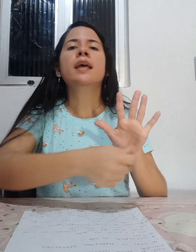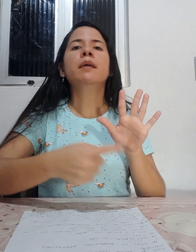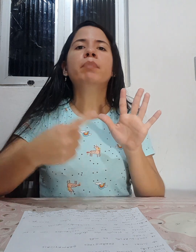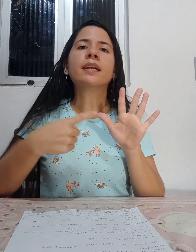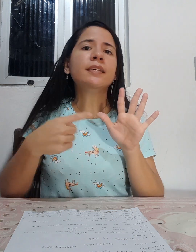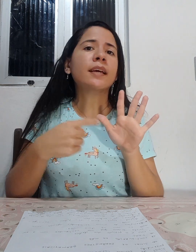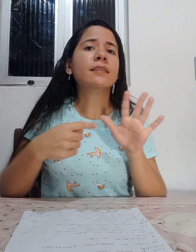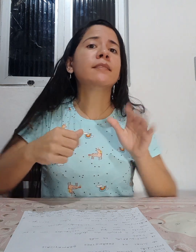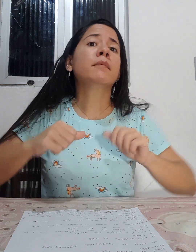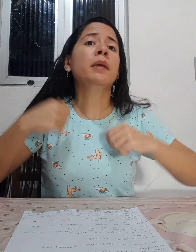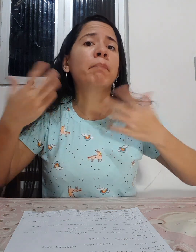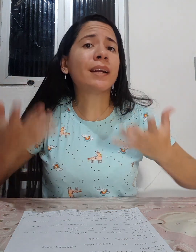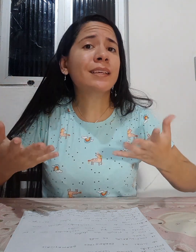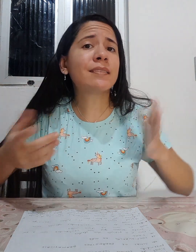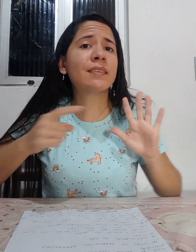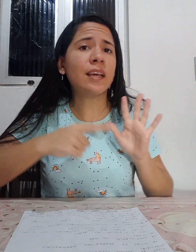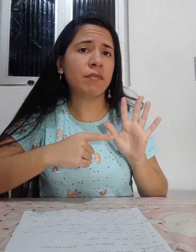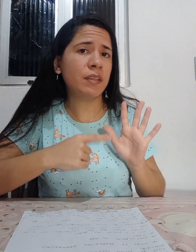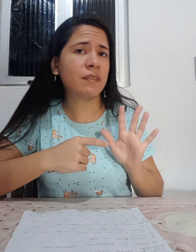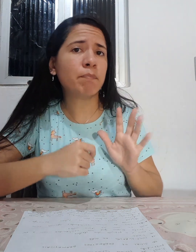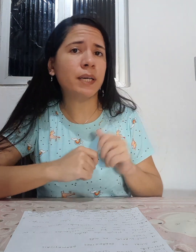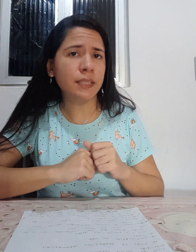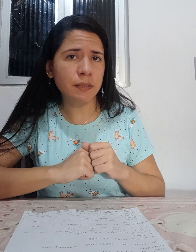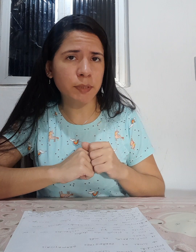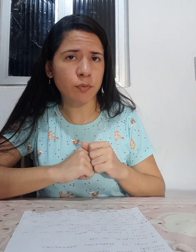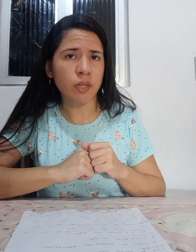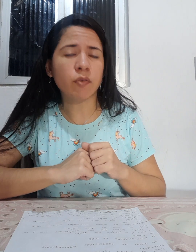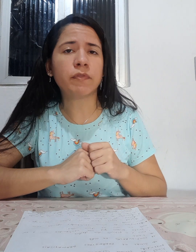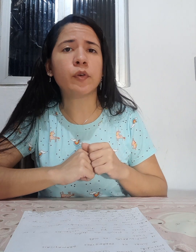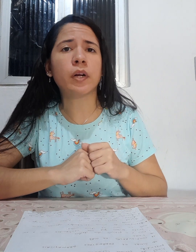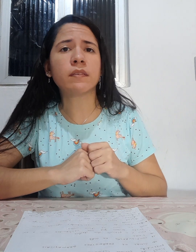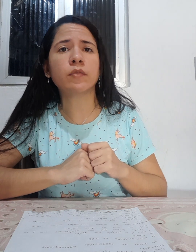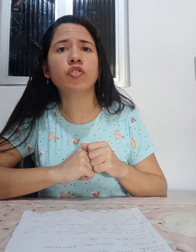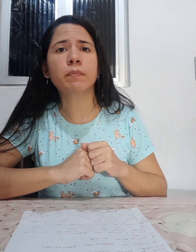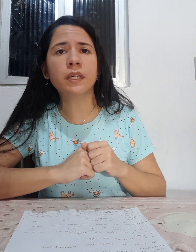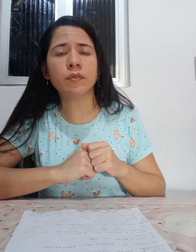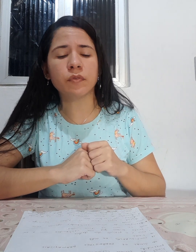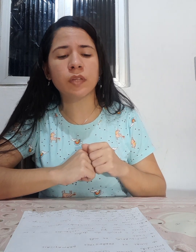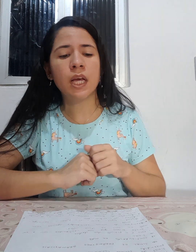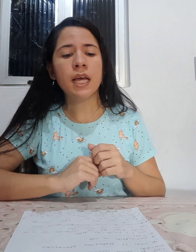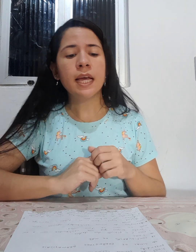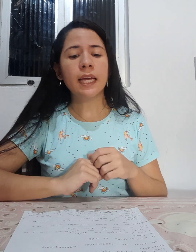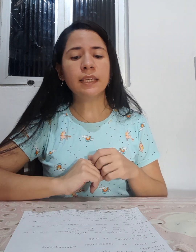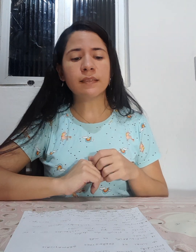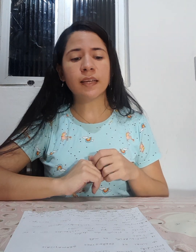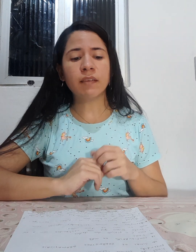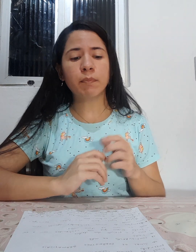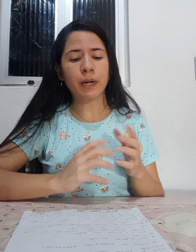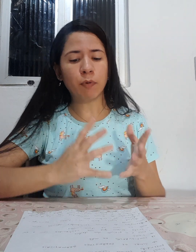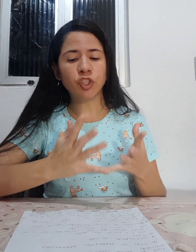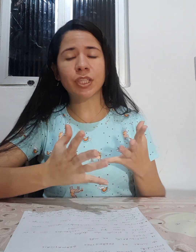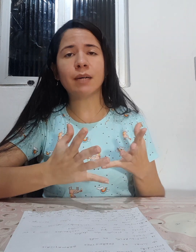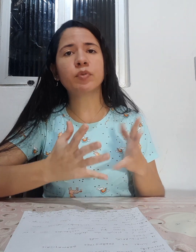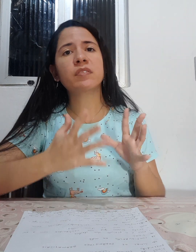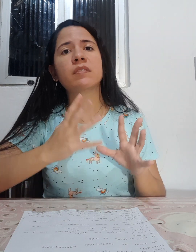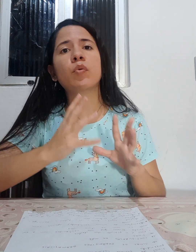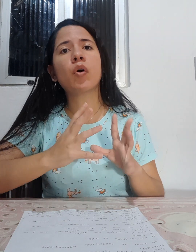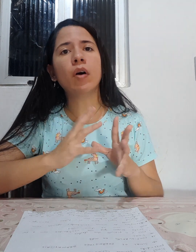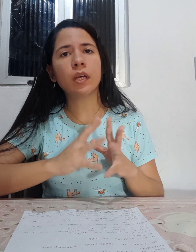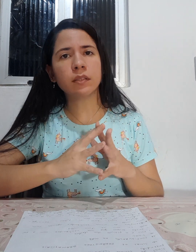E para que serve esse parâmetro da configuração de mãos? Ele serve para mostrar a posição correta